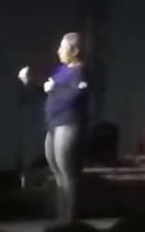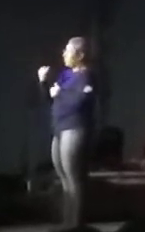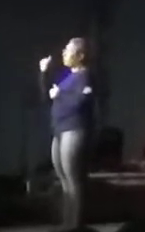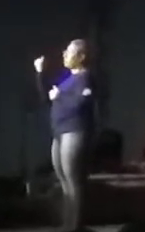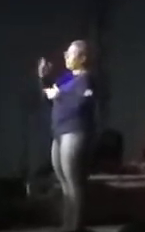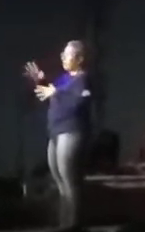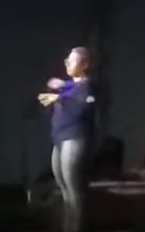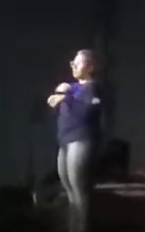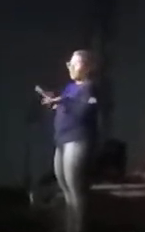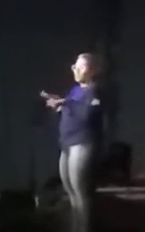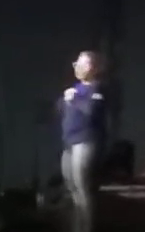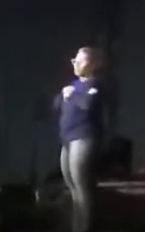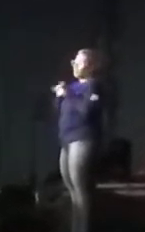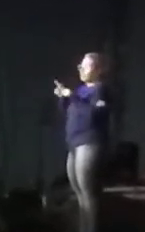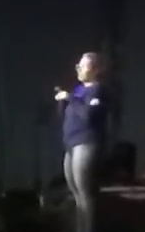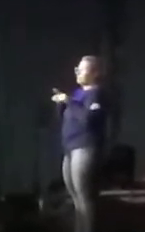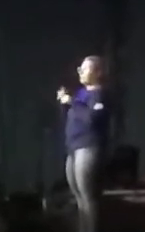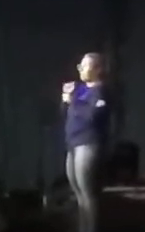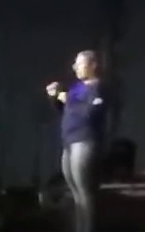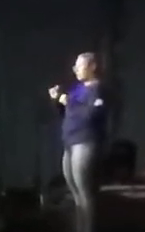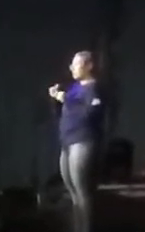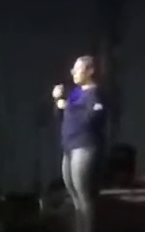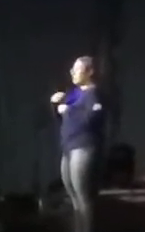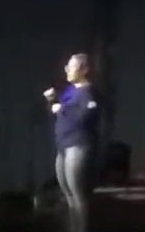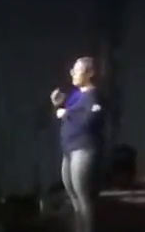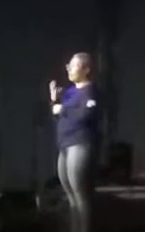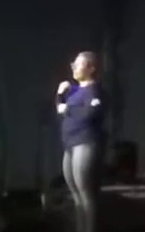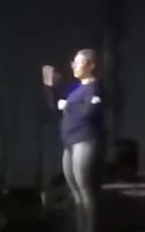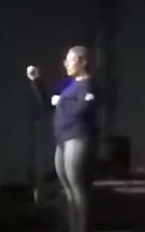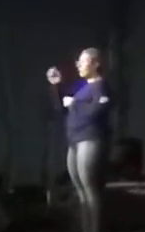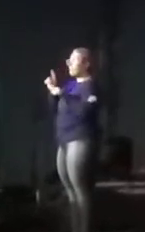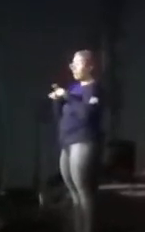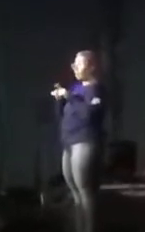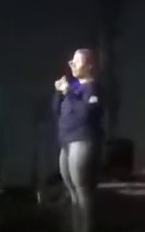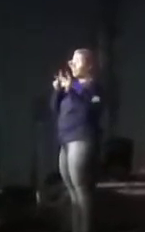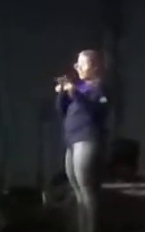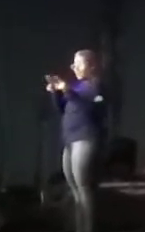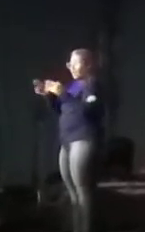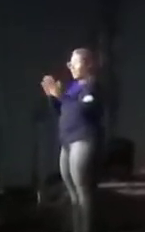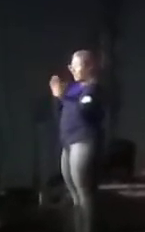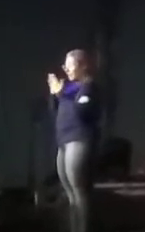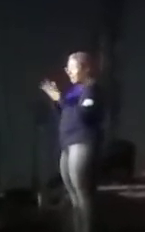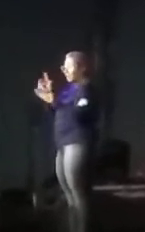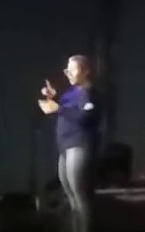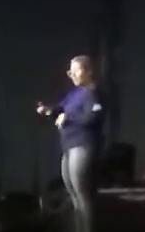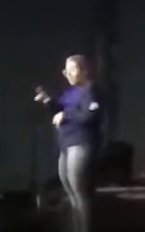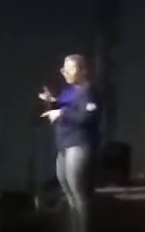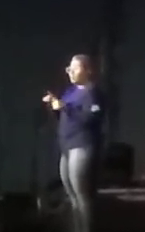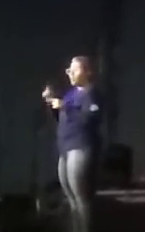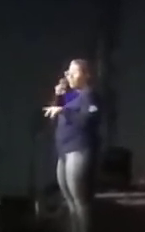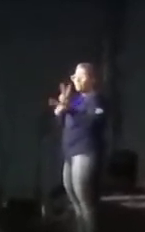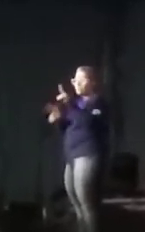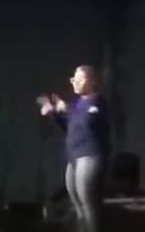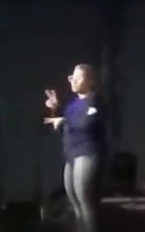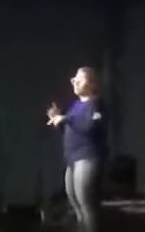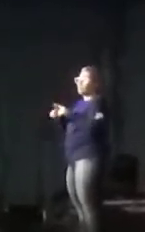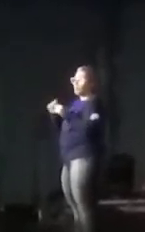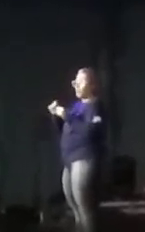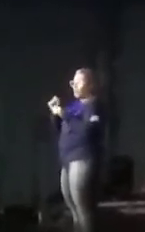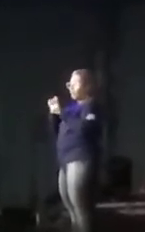de adquirir. E pode ser, não precisa ir viajar, pode ser via série, via livro, literatura, audiovisual.